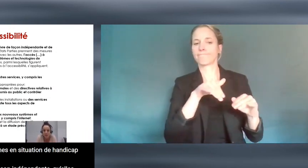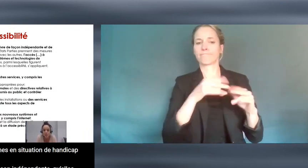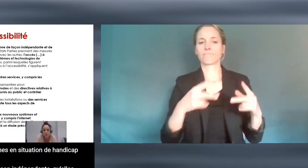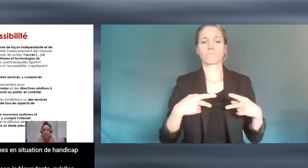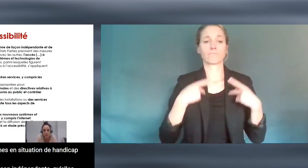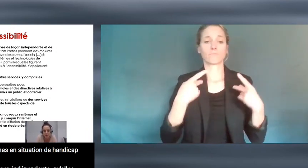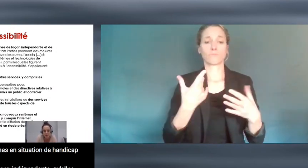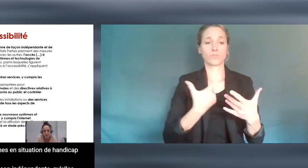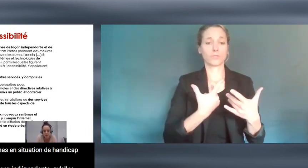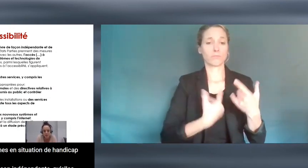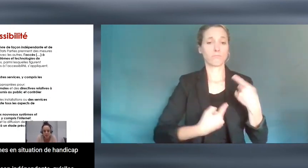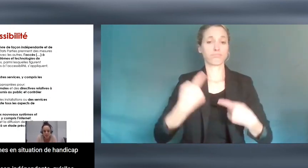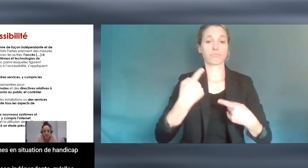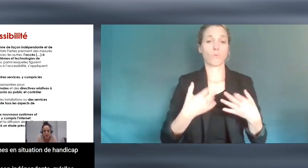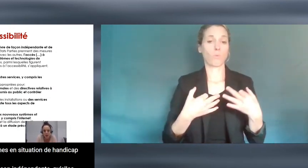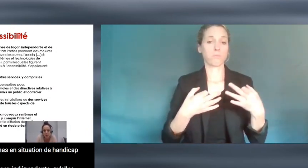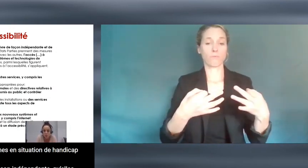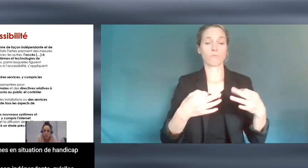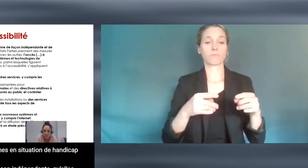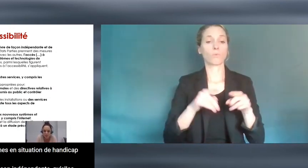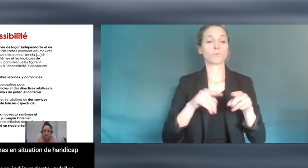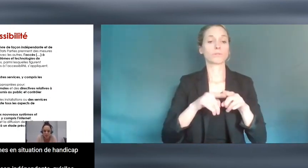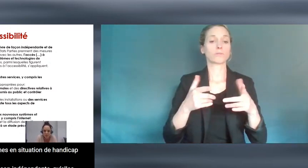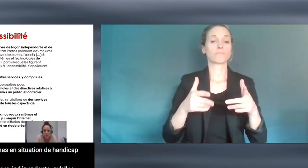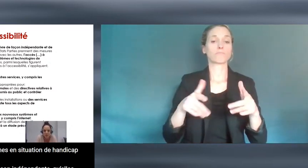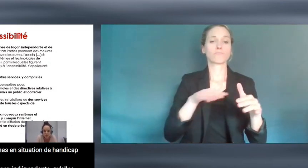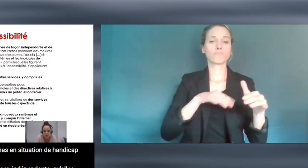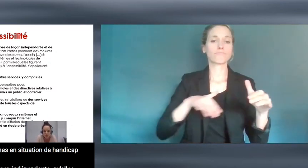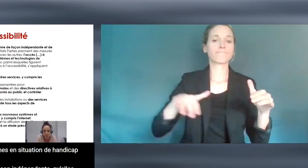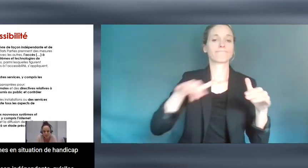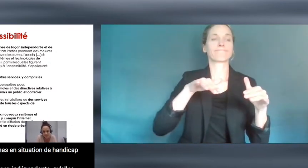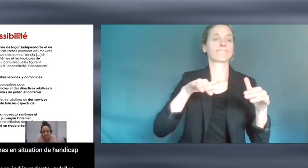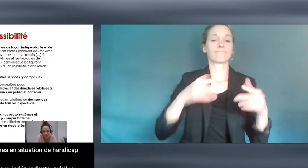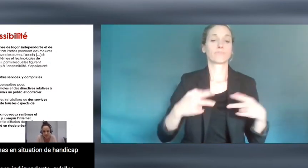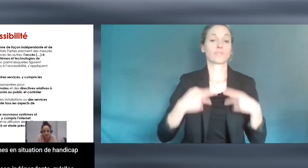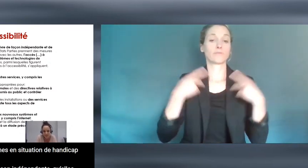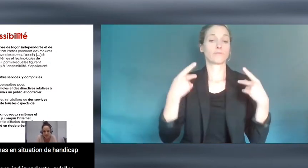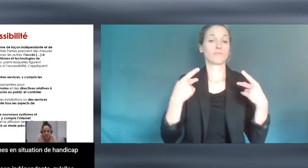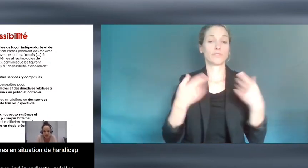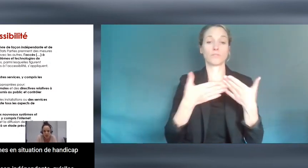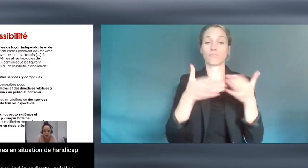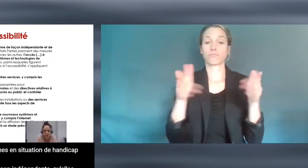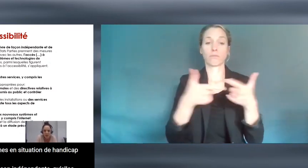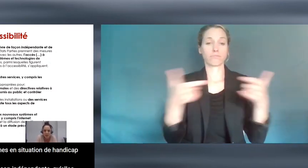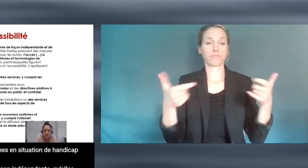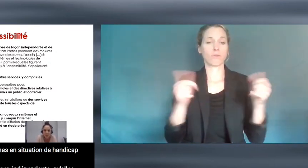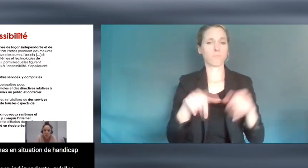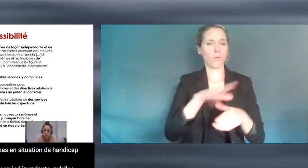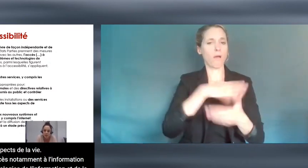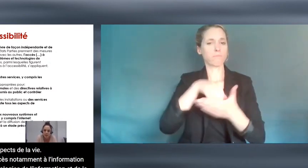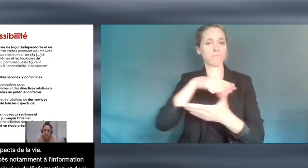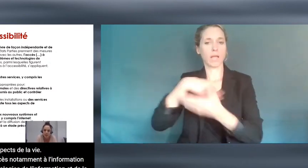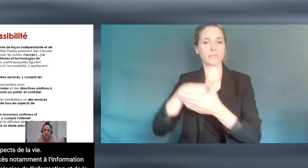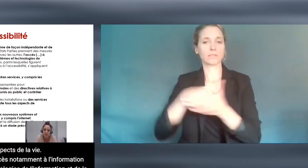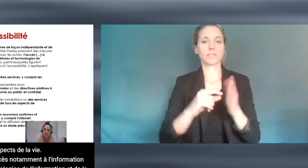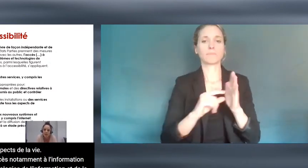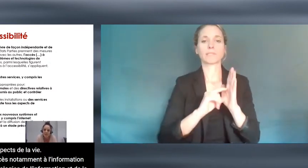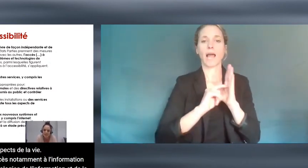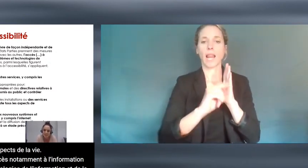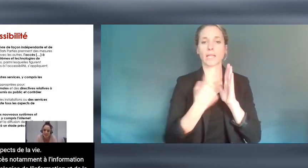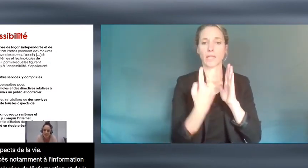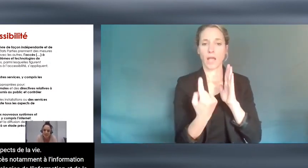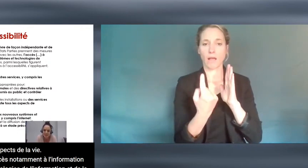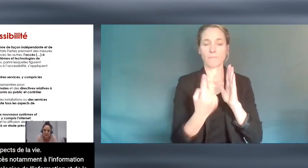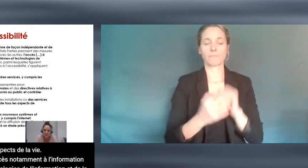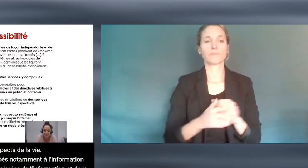indépendante et qu'elles puissent participer pleinement à tous les aspects de la vie, ça c'est l'alinéa 1, il y a l'obligation